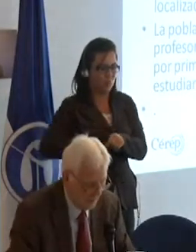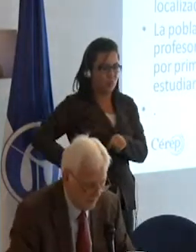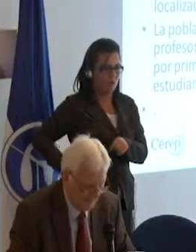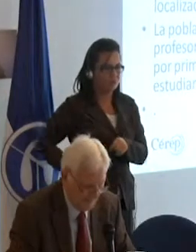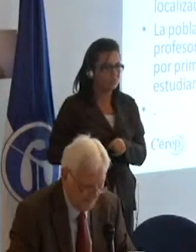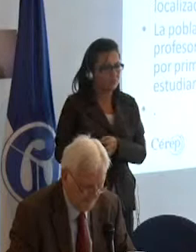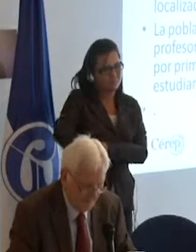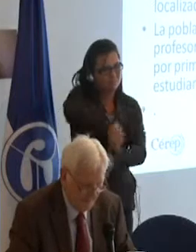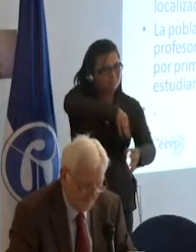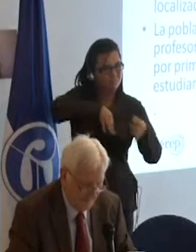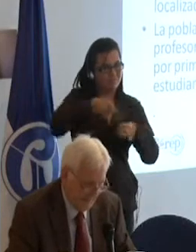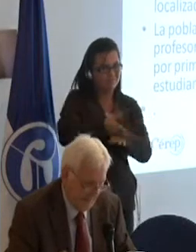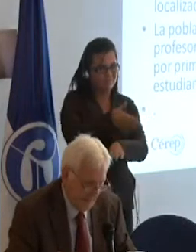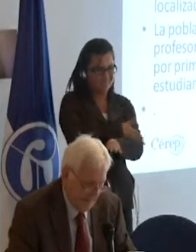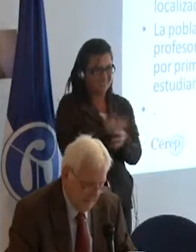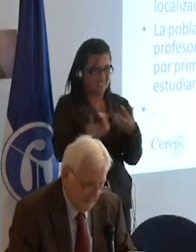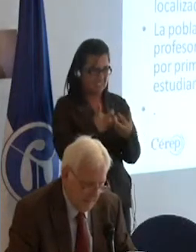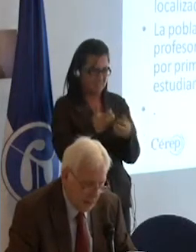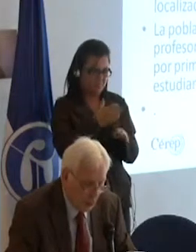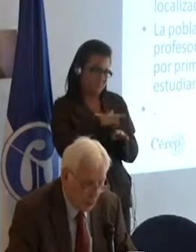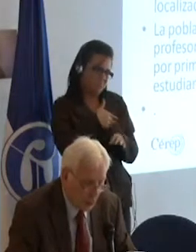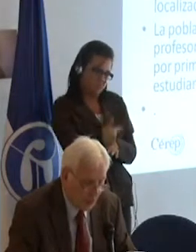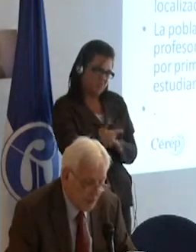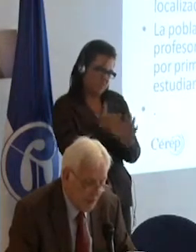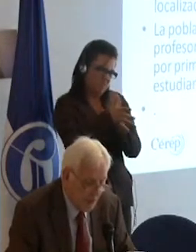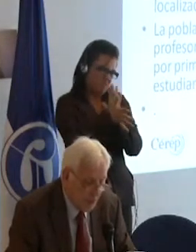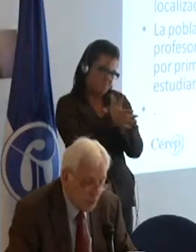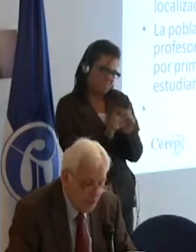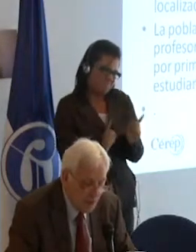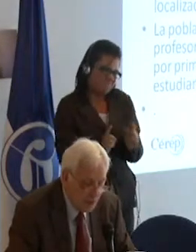sistema del cual hablaré.